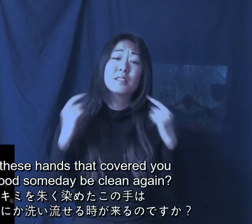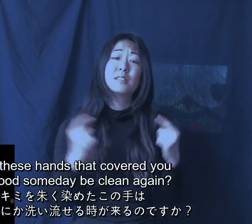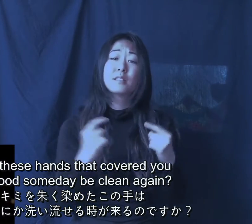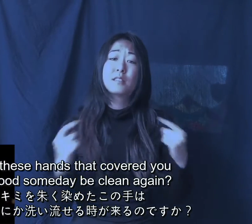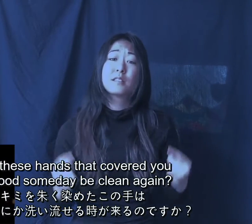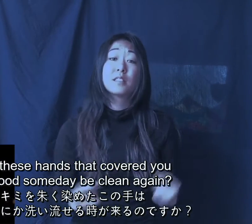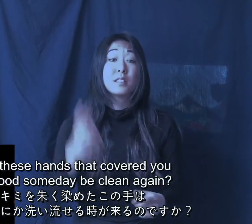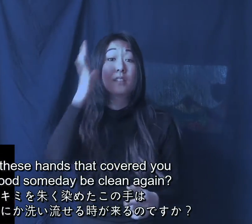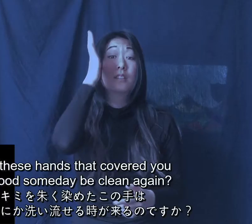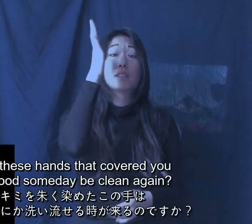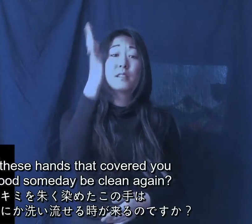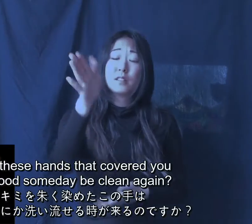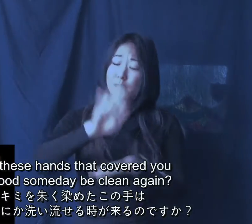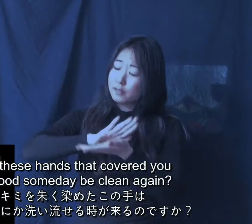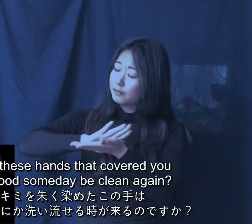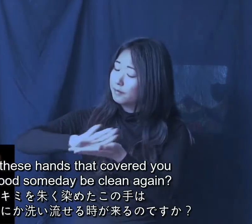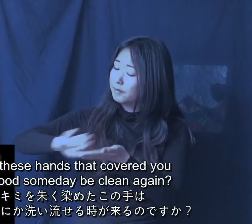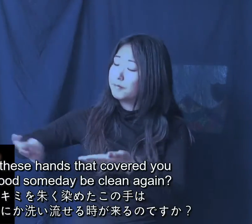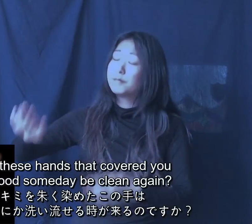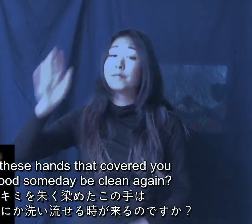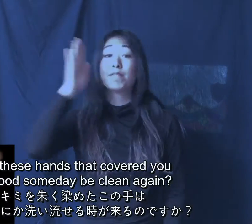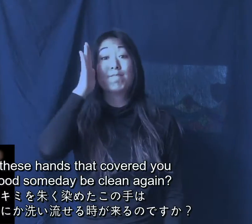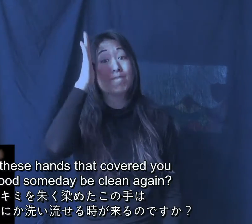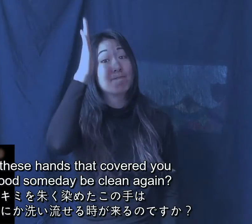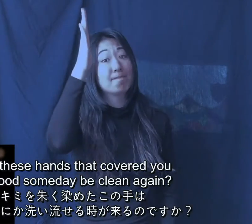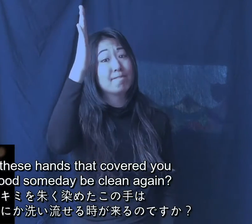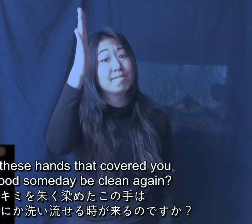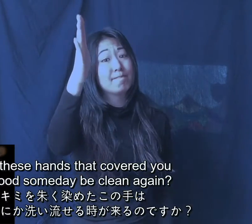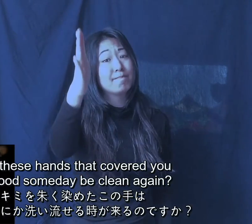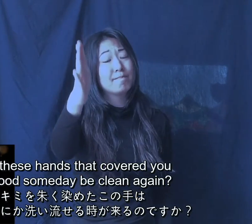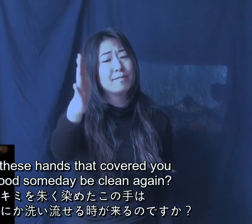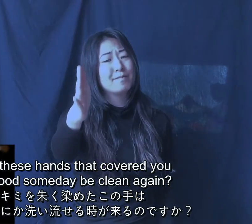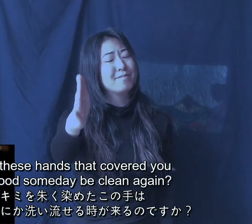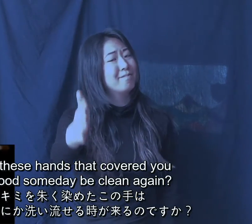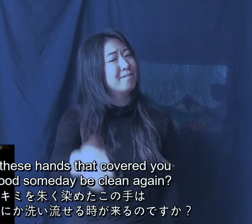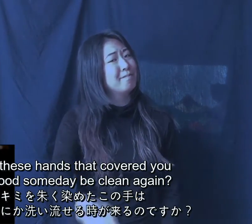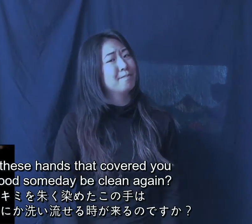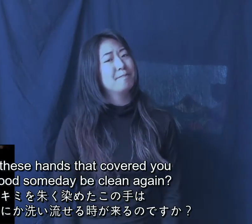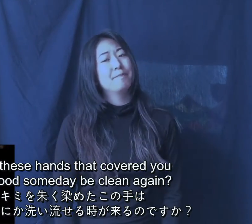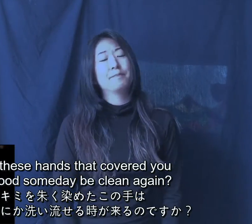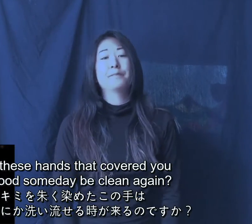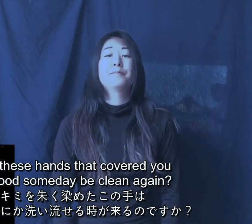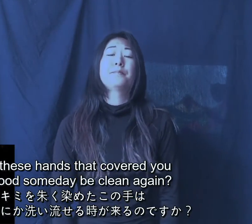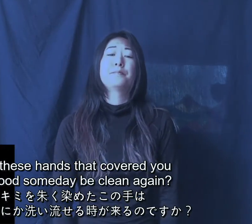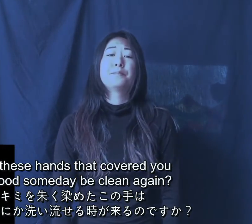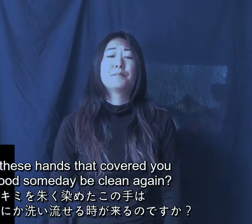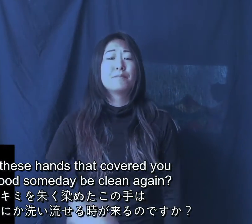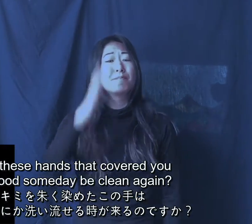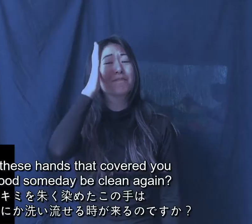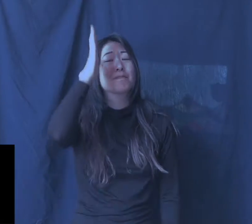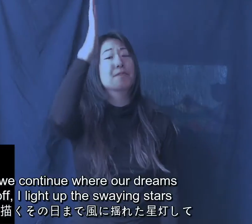い流せる時が来るのですか